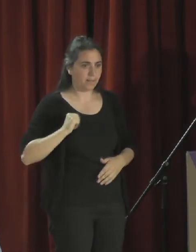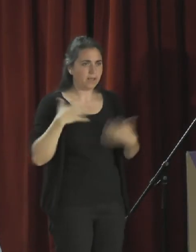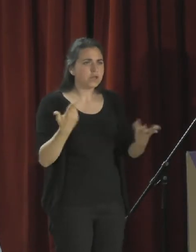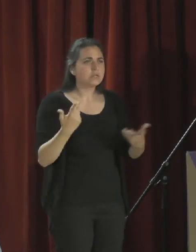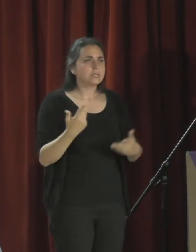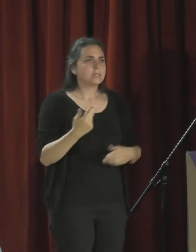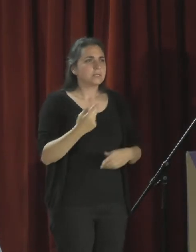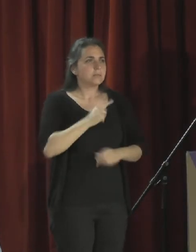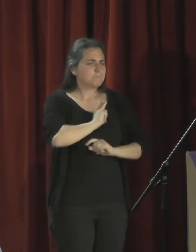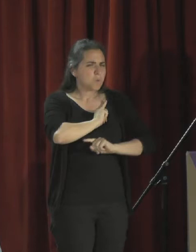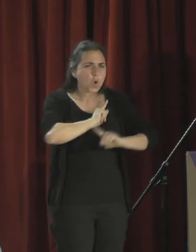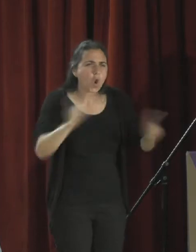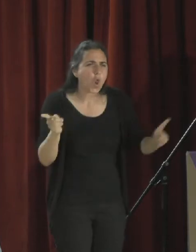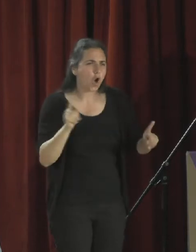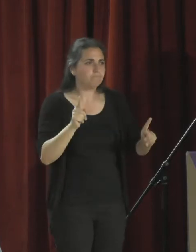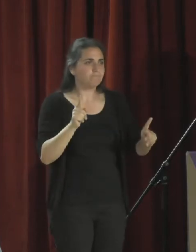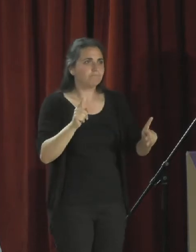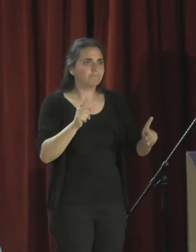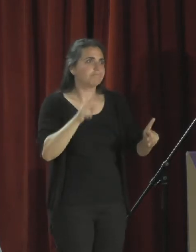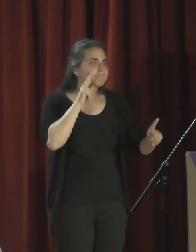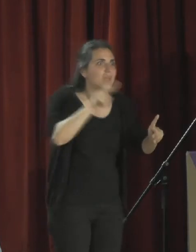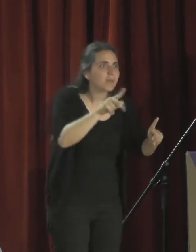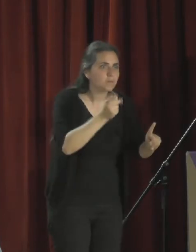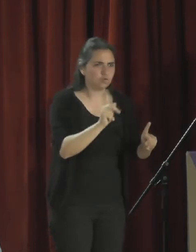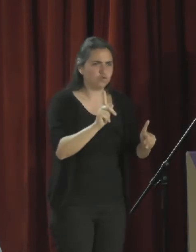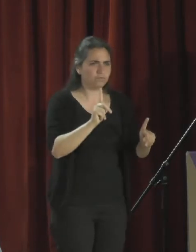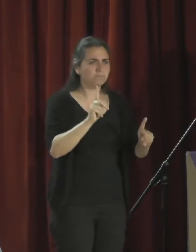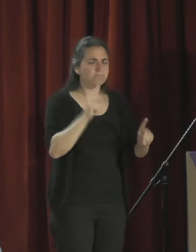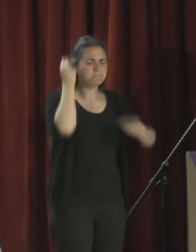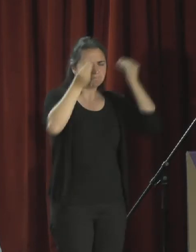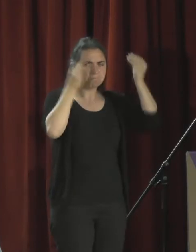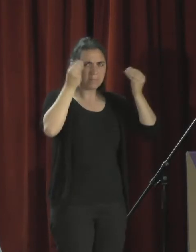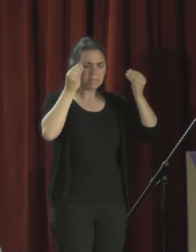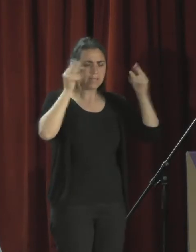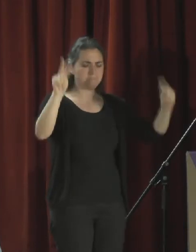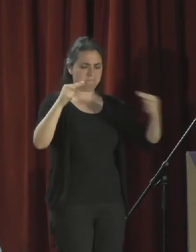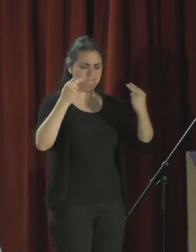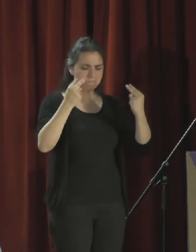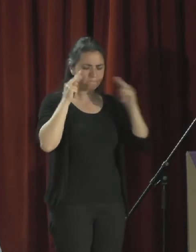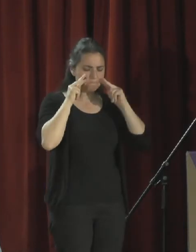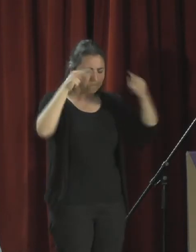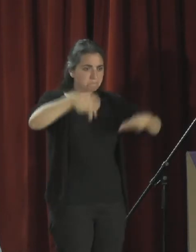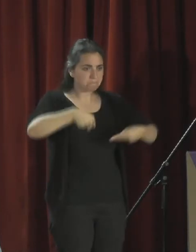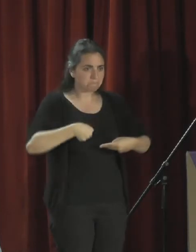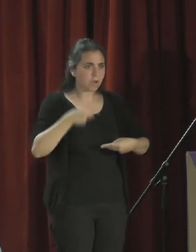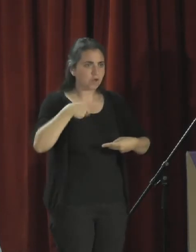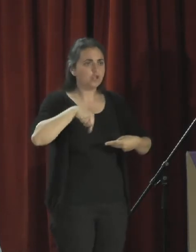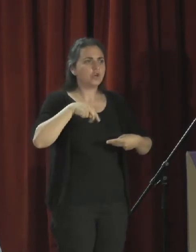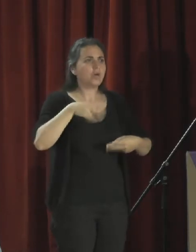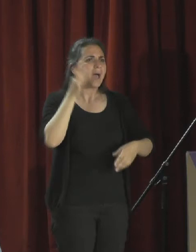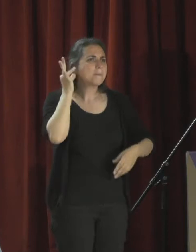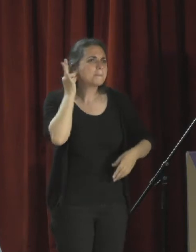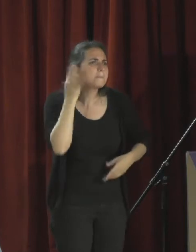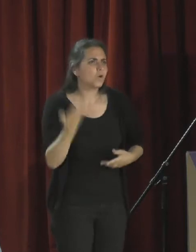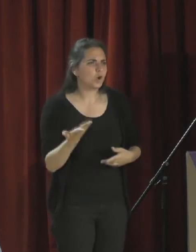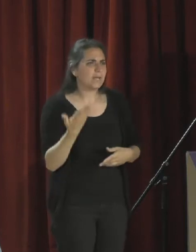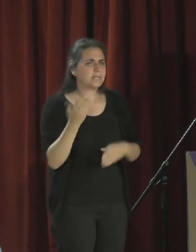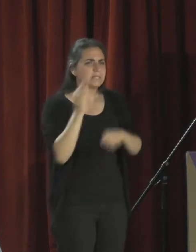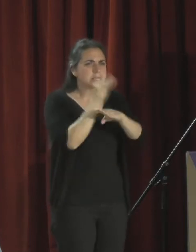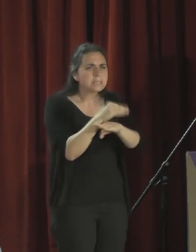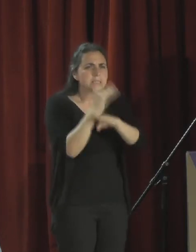negar o obvio, hai que pensar en todas nós, mulleres que sustentamos unha sociedade, as nosas